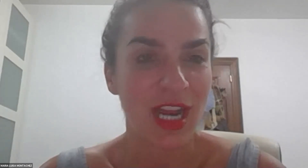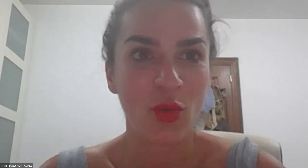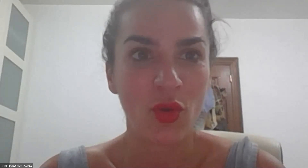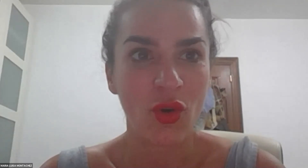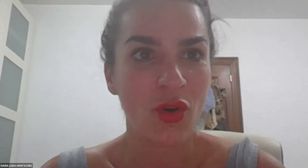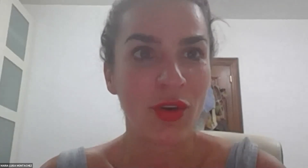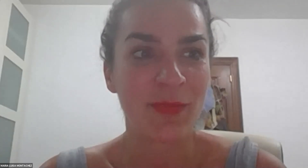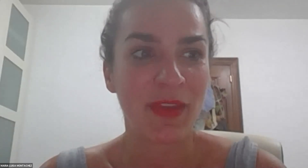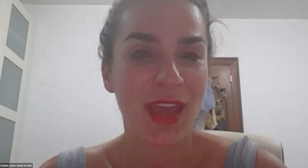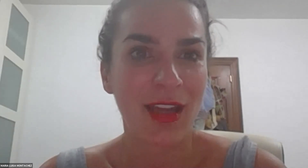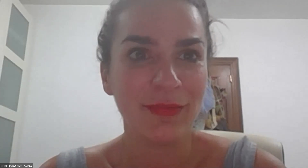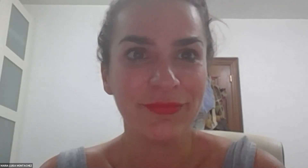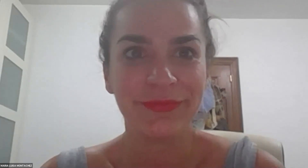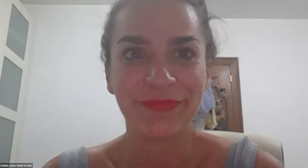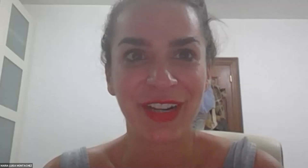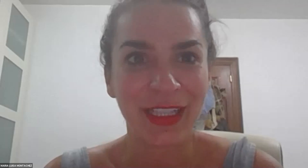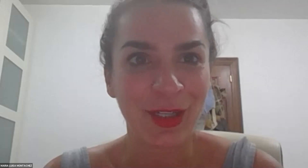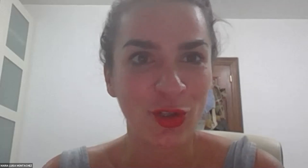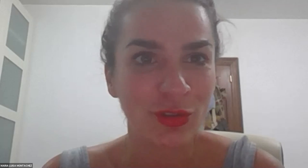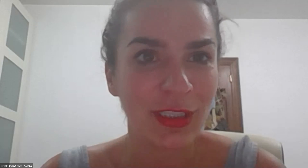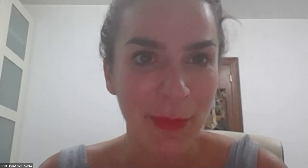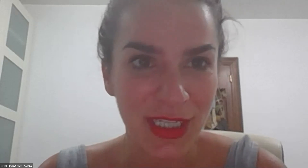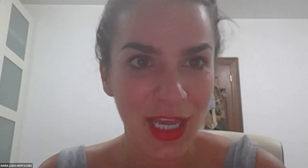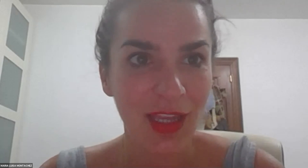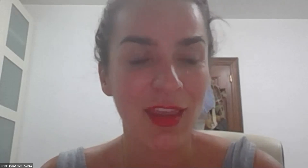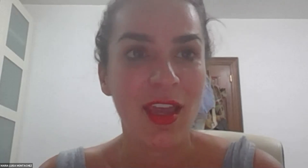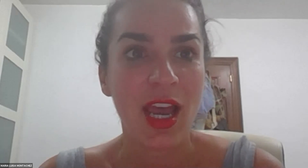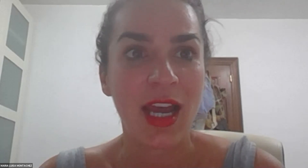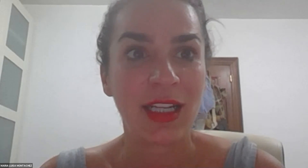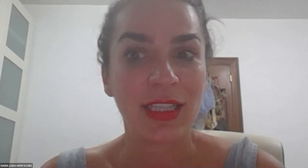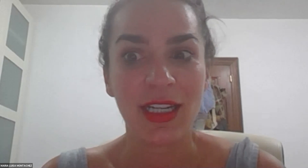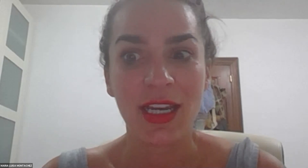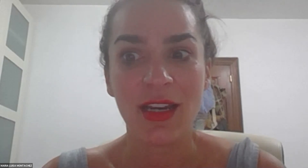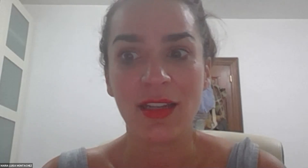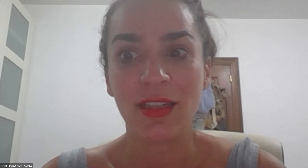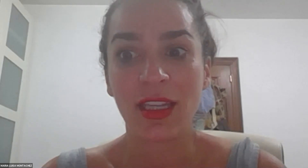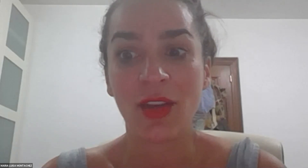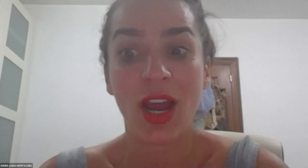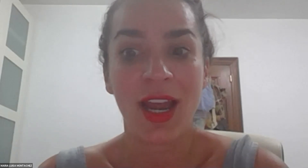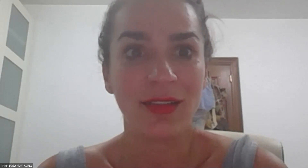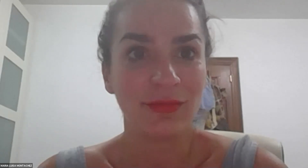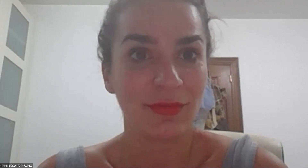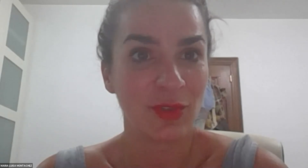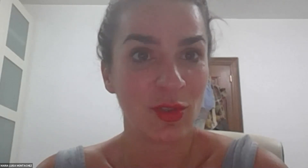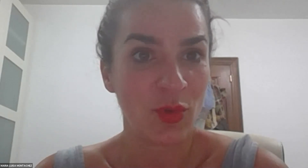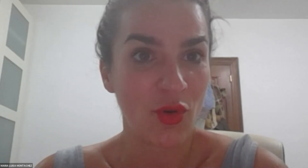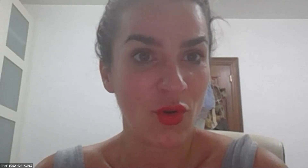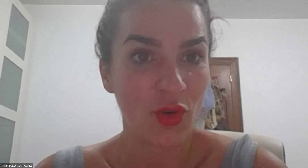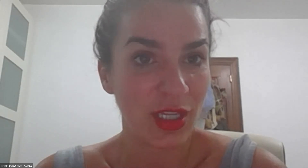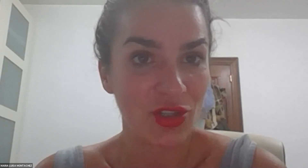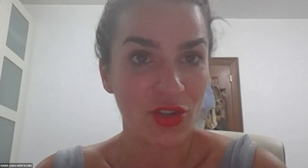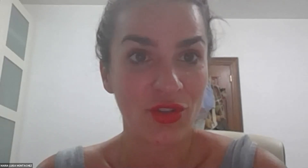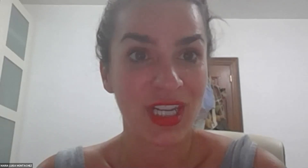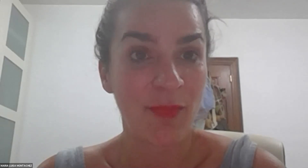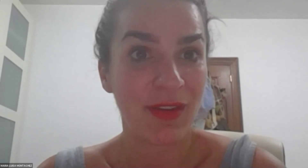un saludo especial, fraterno y de amistad a Natalia, que ojalá, como